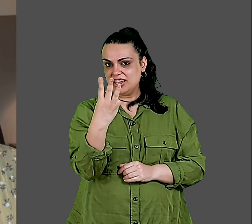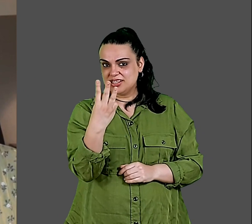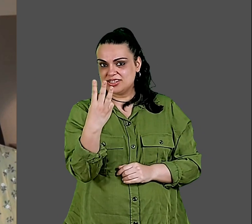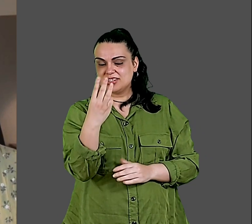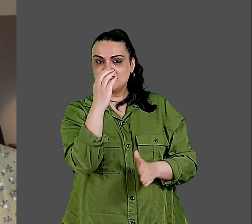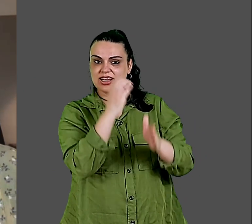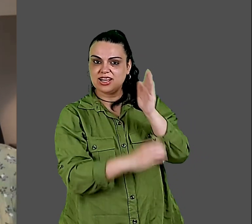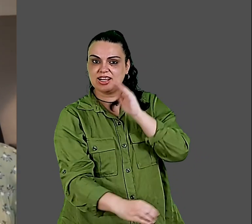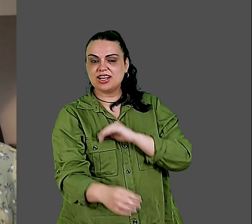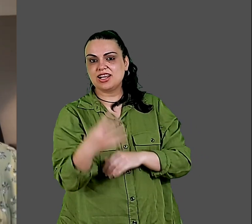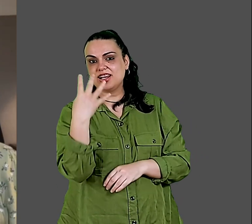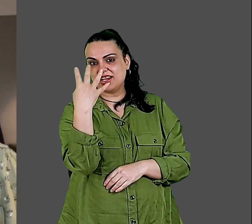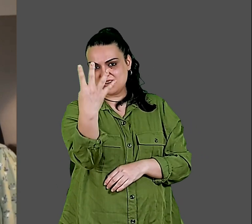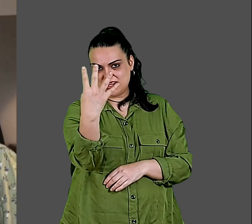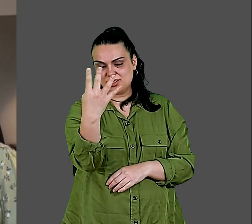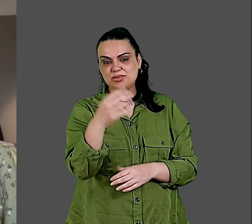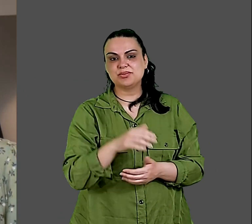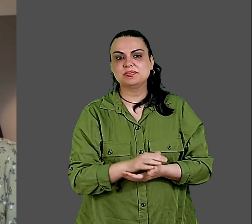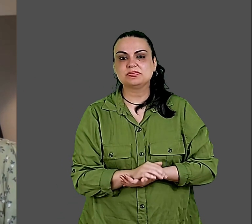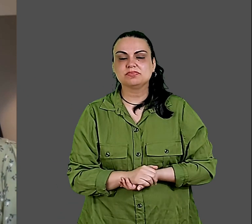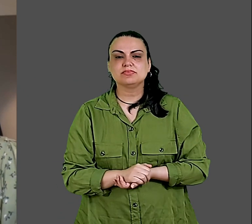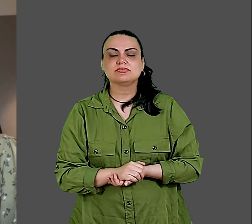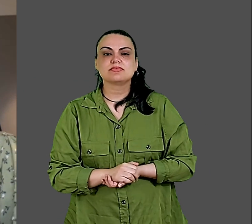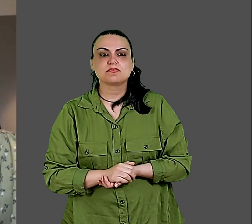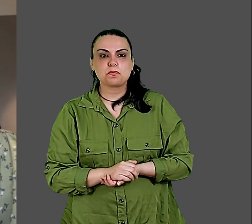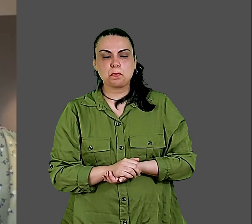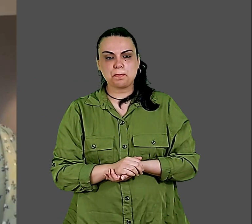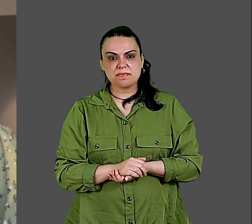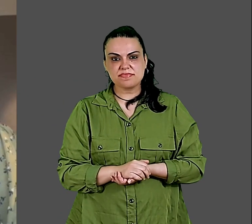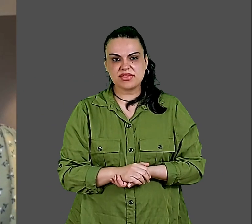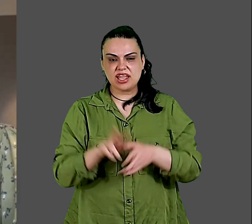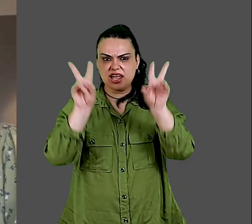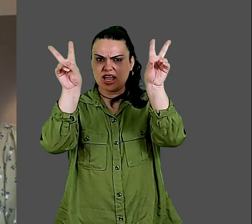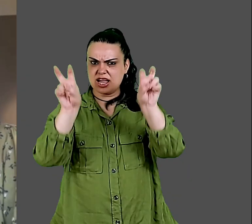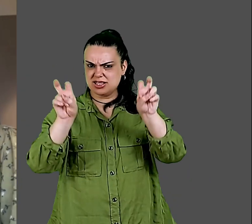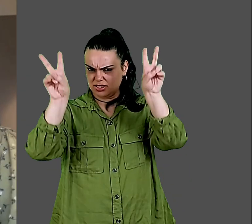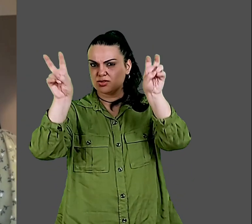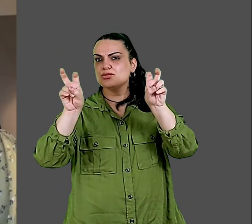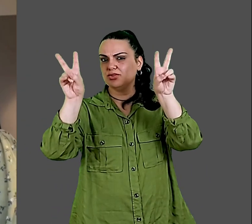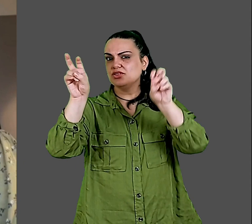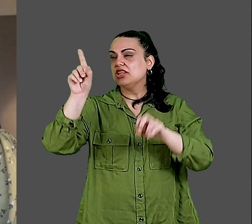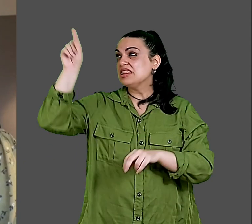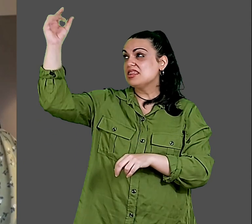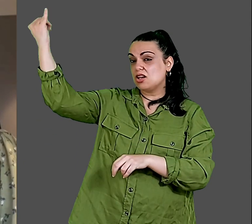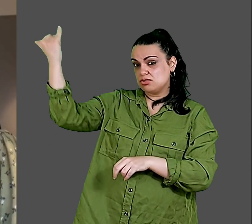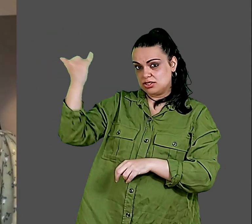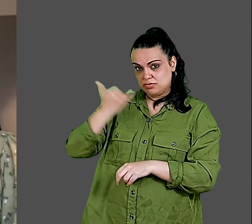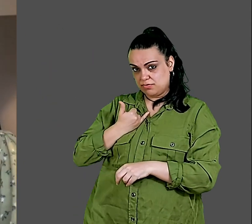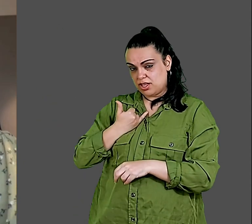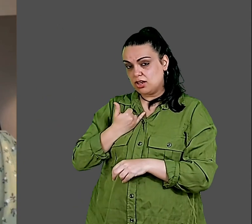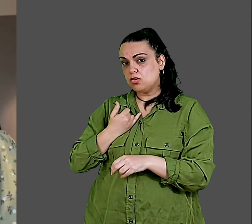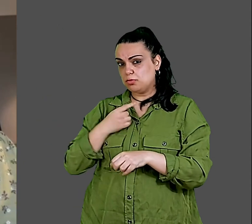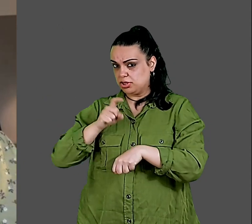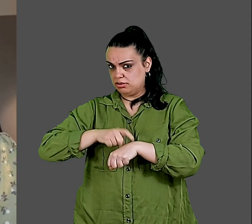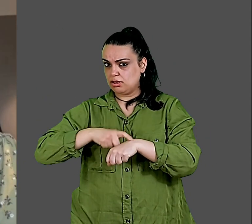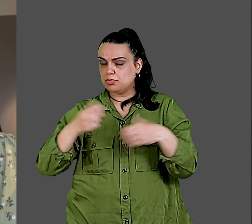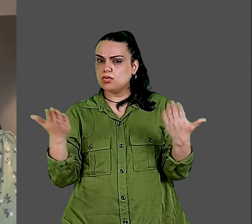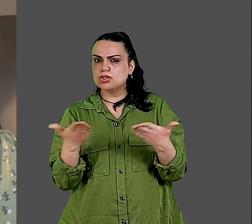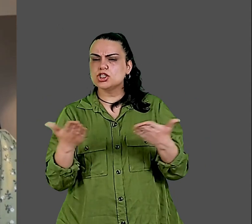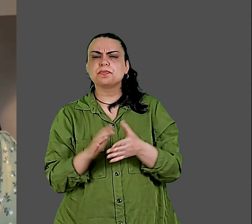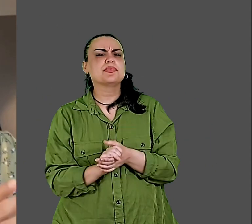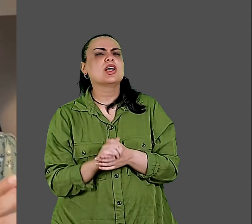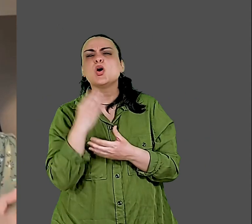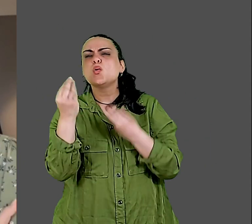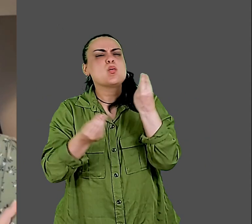ok? Êxodo capítulo de número 3 e 4. A temática e o direcionamento que Deus tem nos dado para esse tempo. Como